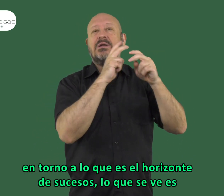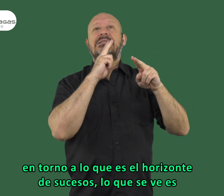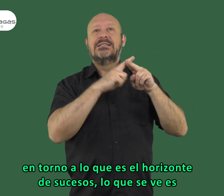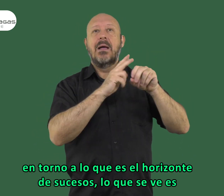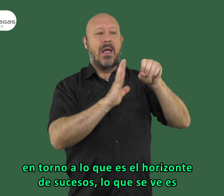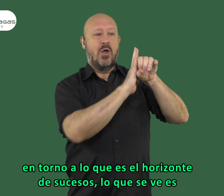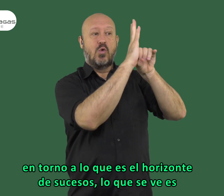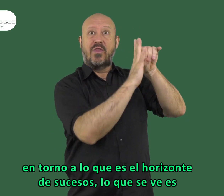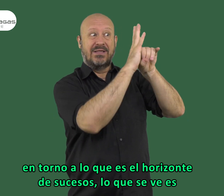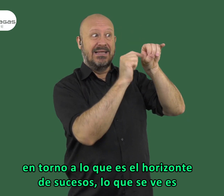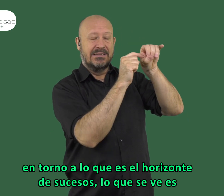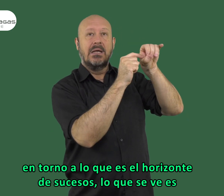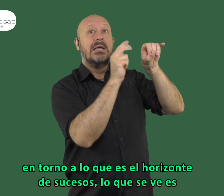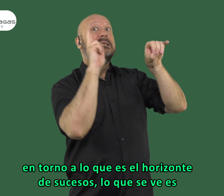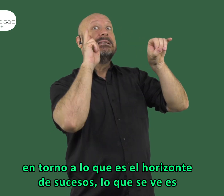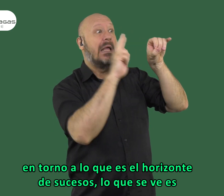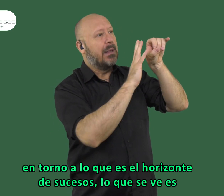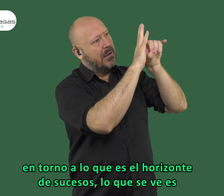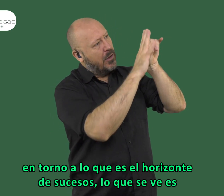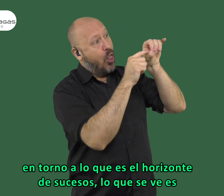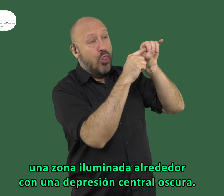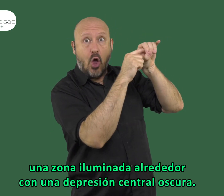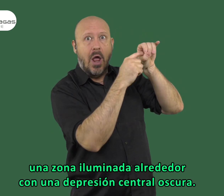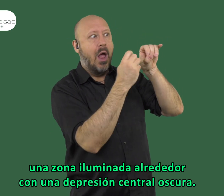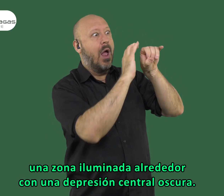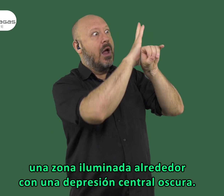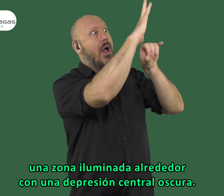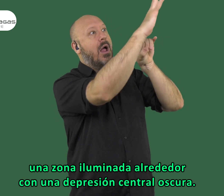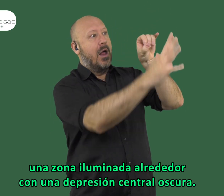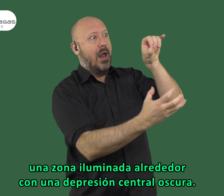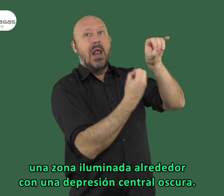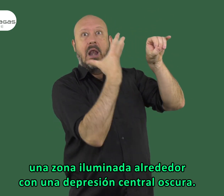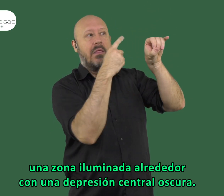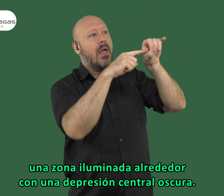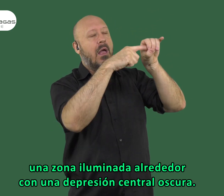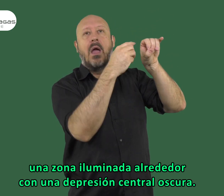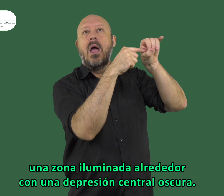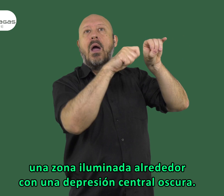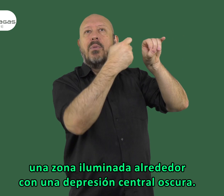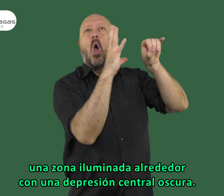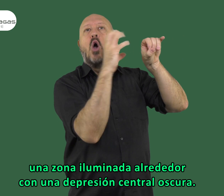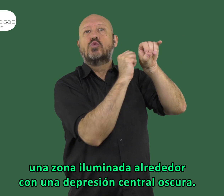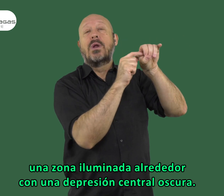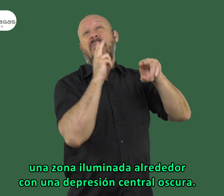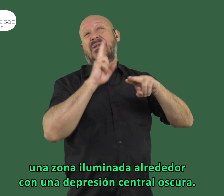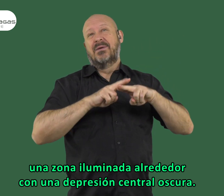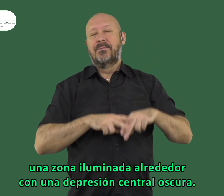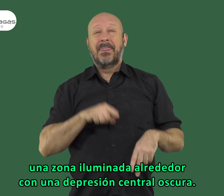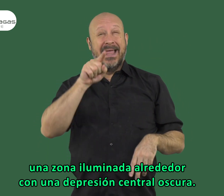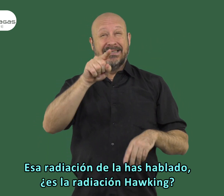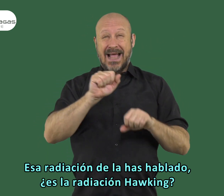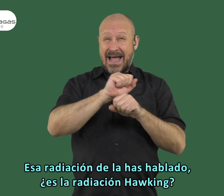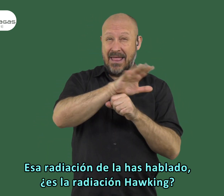en torno a lo que es el horizonte de sucesos. Lo que se ve es una zona iluminada alrededor con una depresión central,